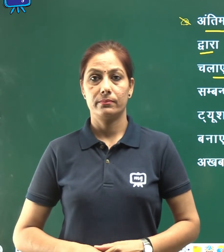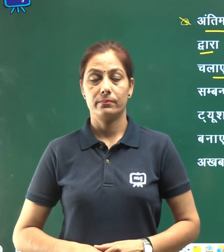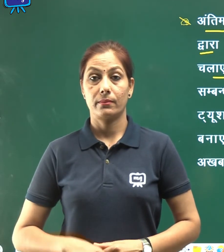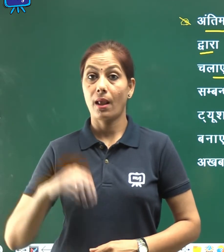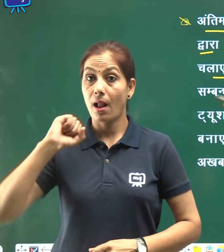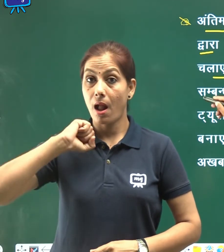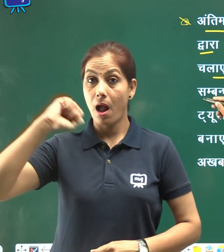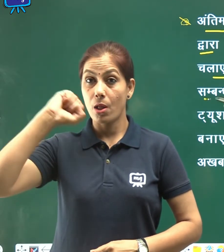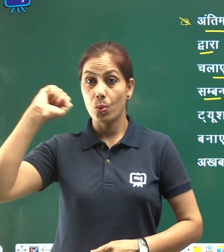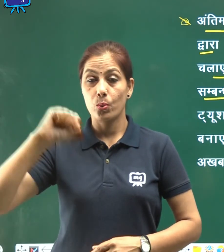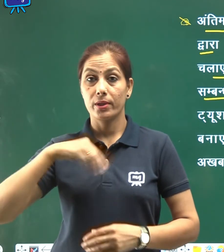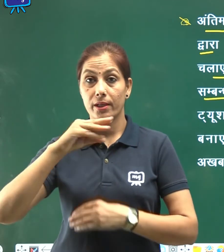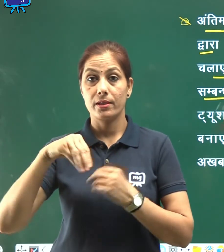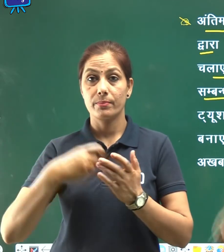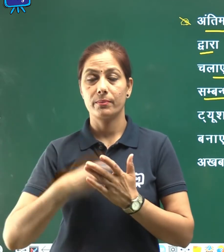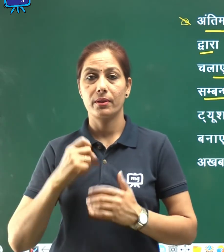आंदोलन के संबंध में